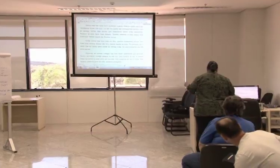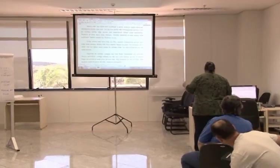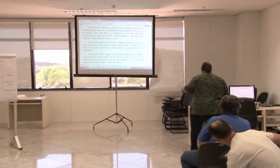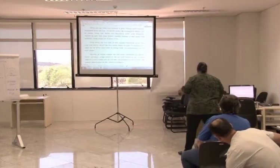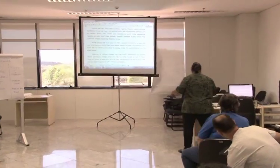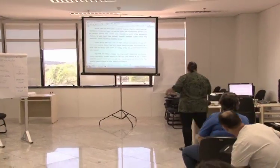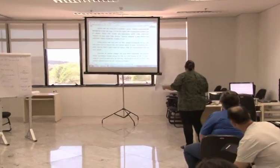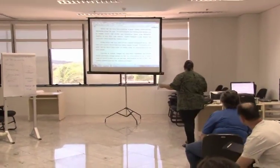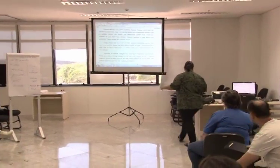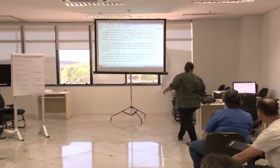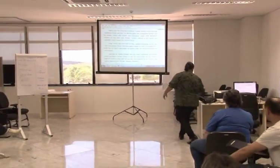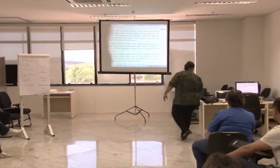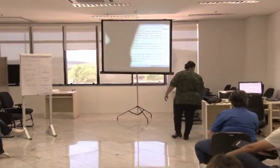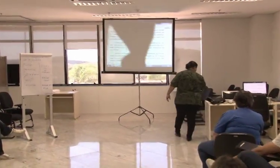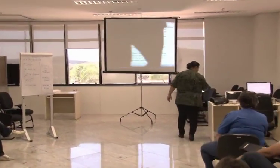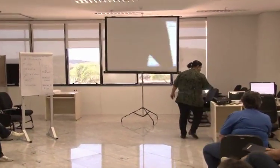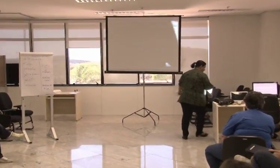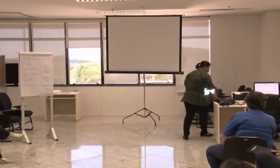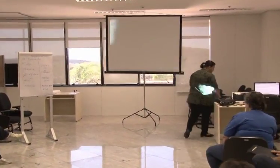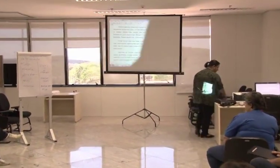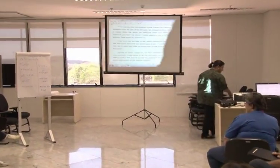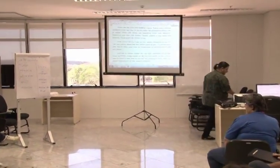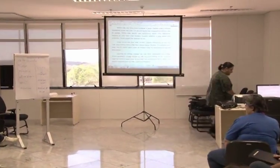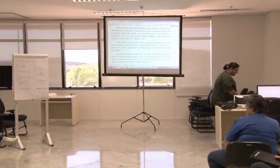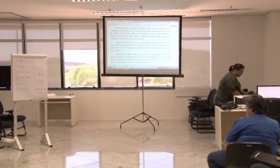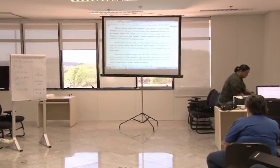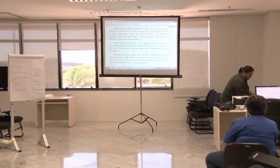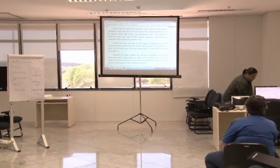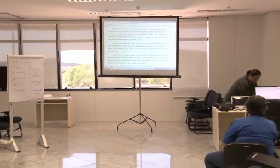Não, se fosse o ProLibras, né?